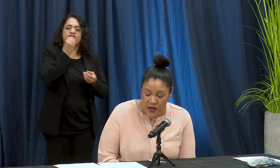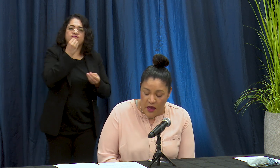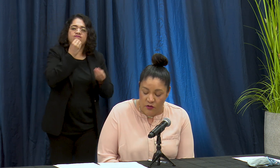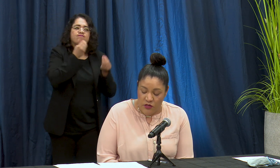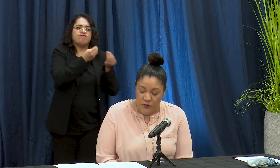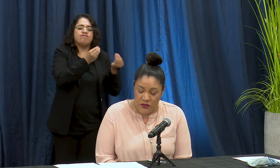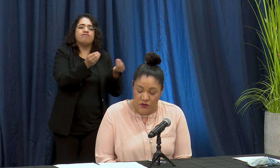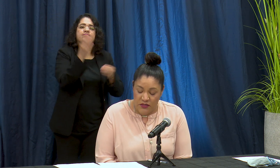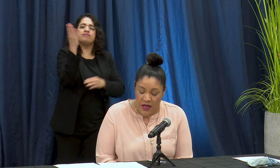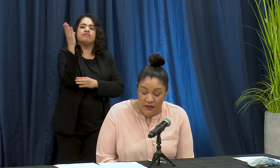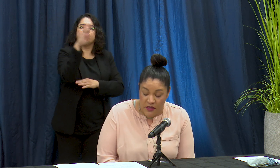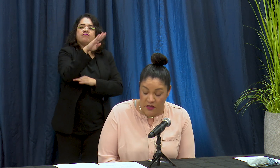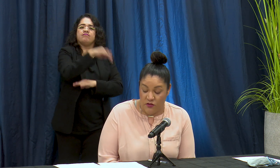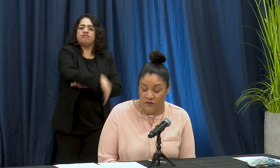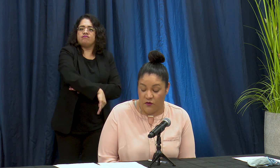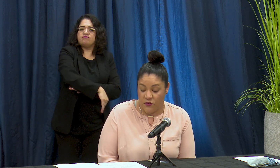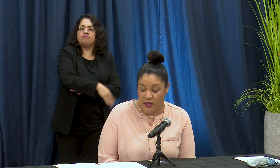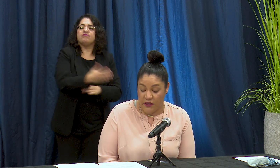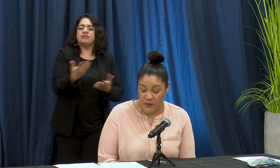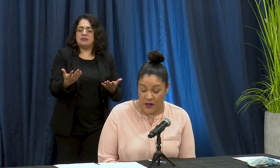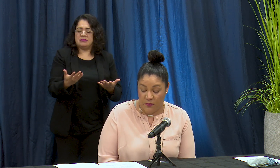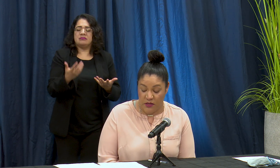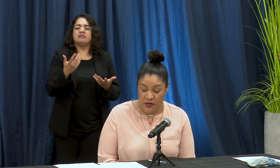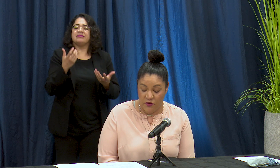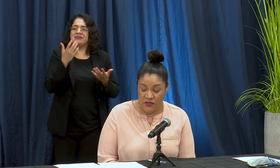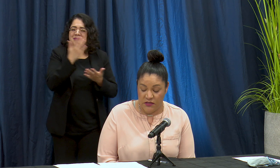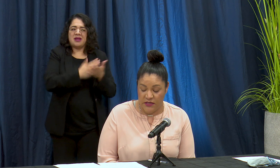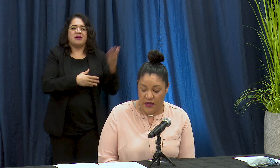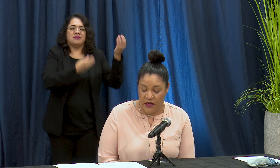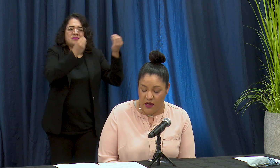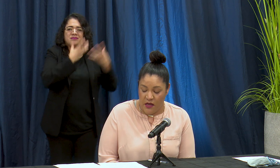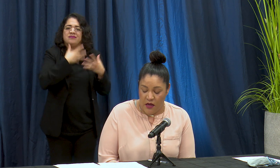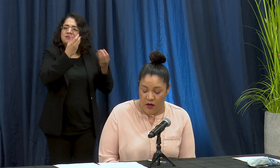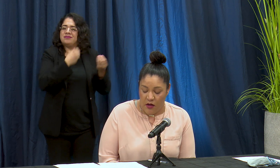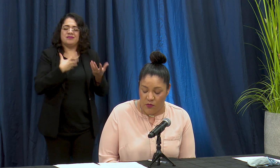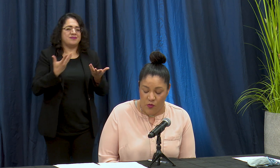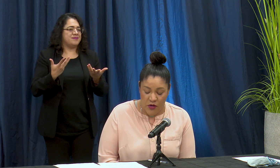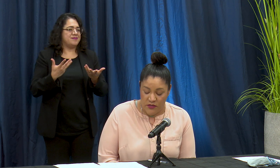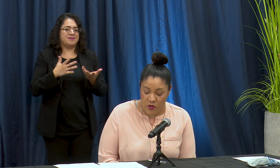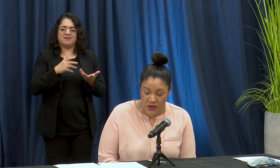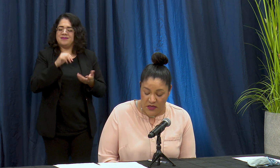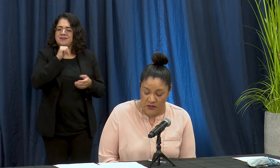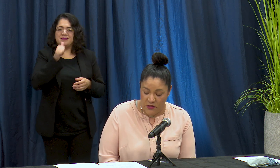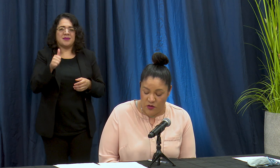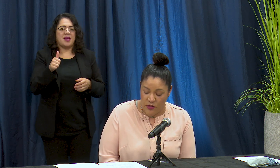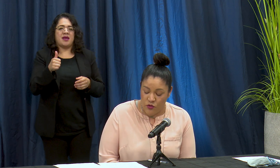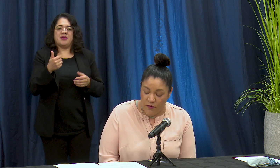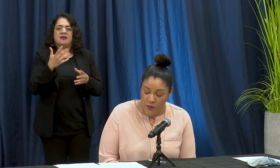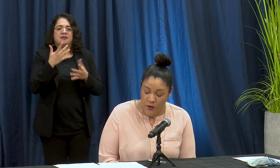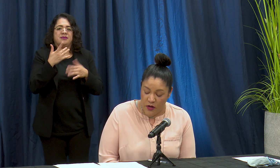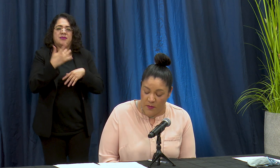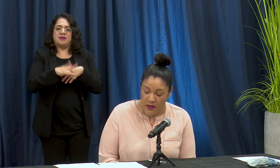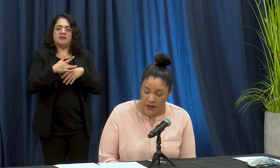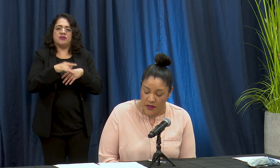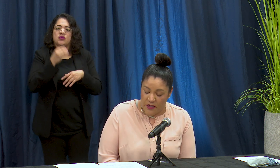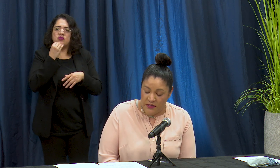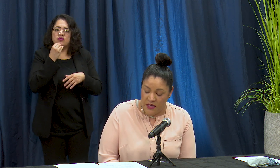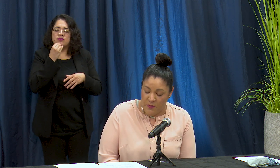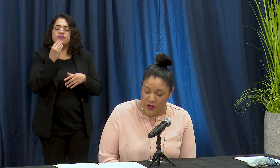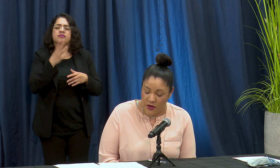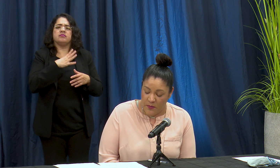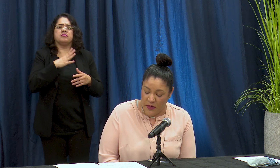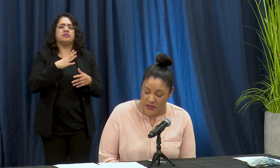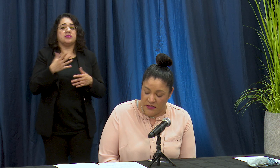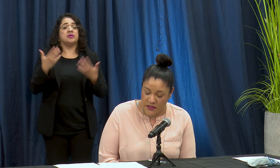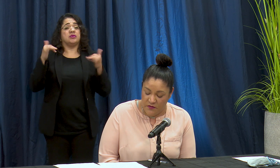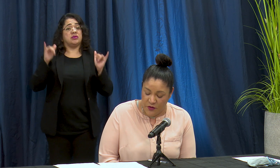edad. Algunas personas han tenido dificultades para obtener lo esencial como las comidas. Hay un nuevo programa que se